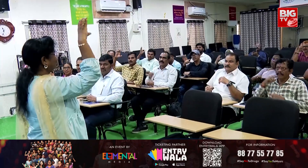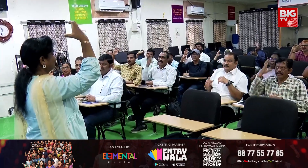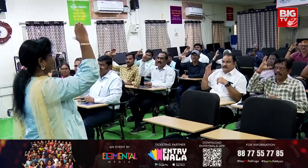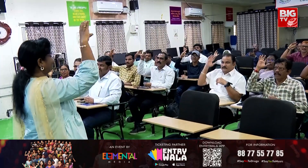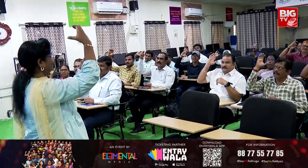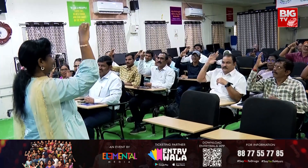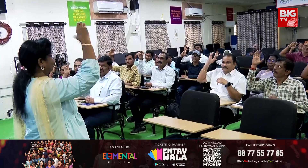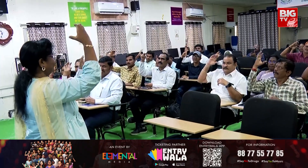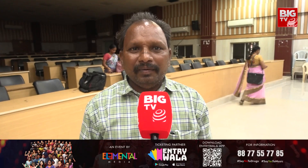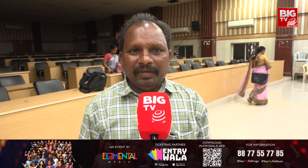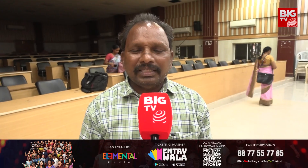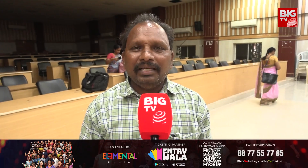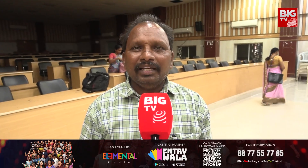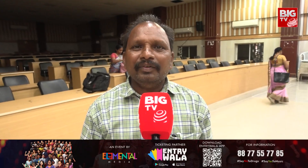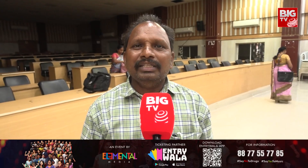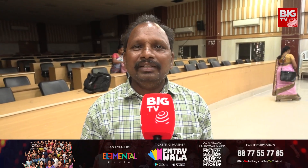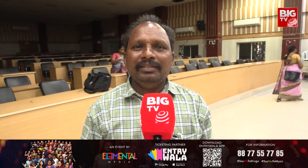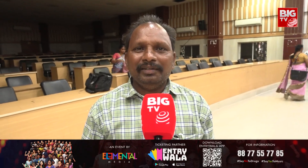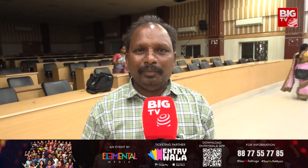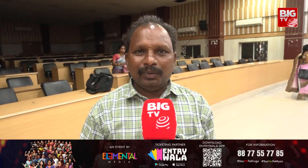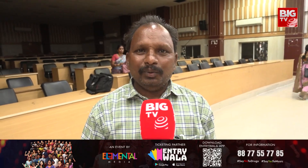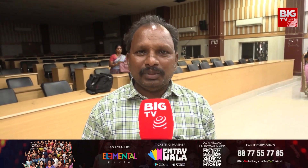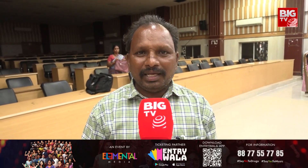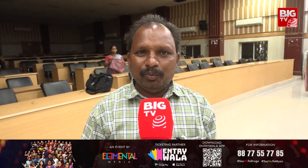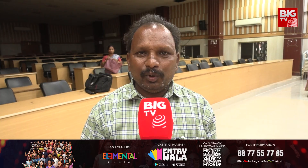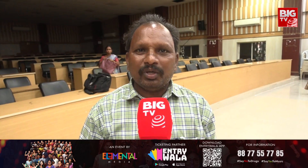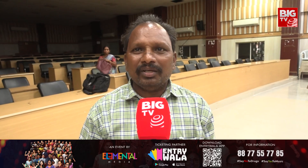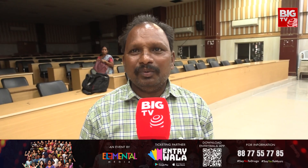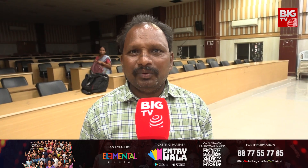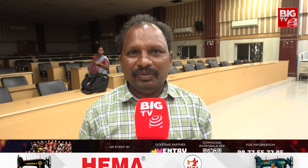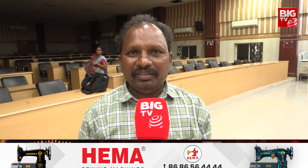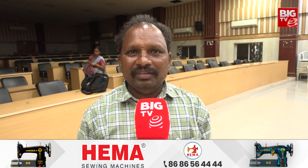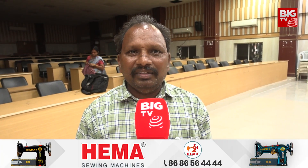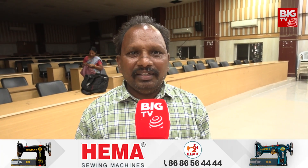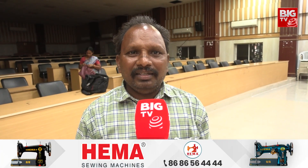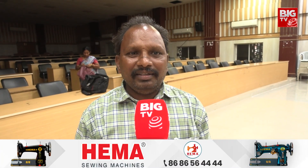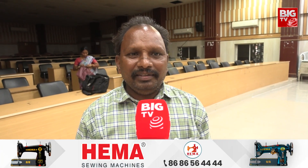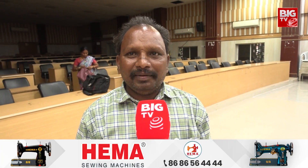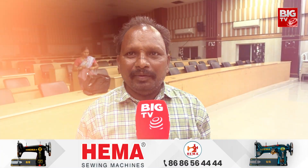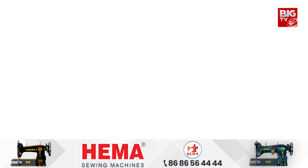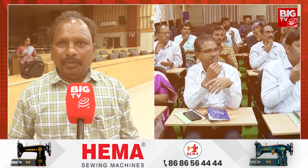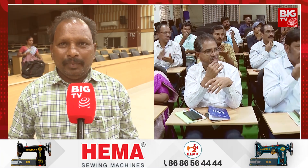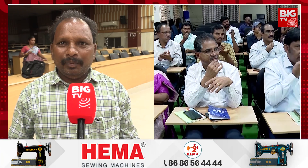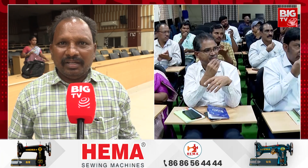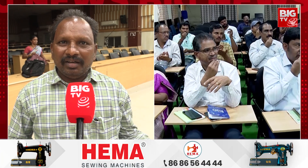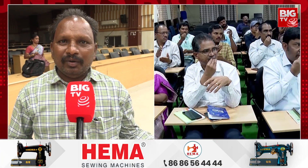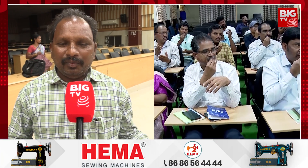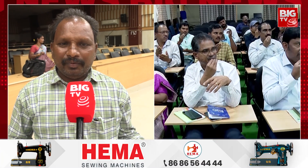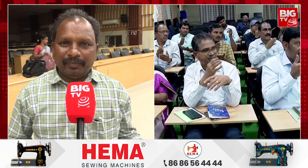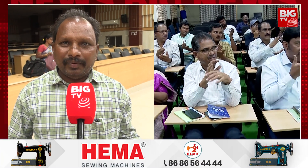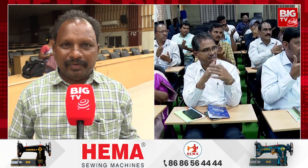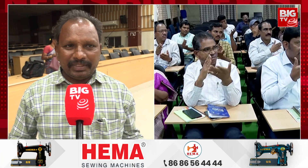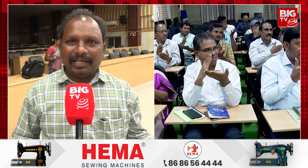ఎంతో ఉపయోగపడుతుందని చెప్పారు. ఈ సైన్ లాంగ్వేజ్ అనేది మాకు చాలా ఉపయోగకరంగా ఉంటుంది. ఎందుకంటే మేము